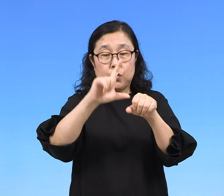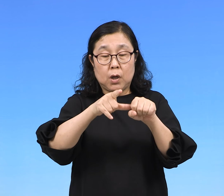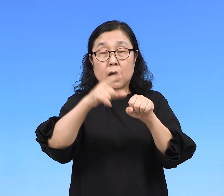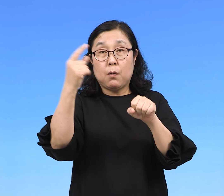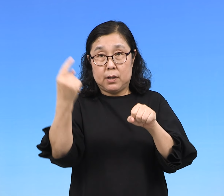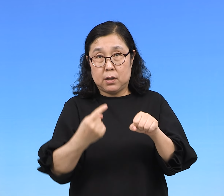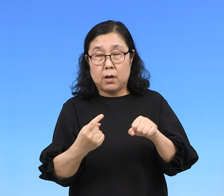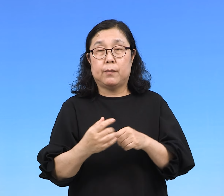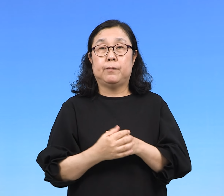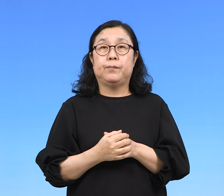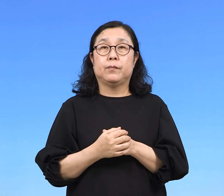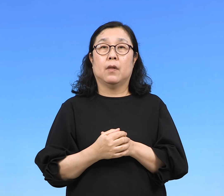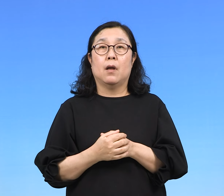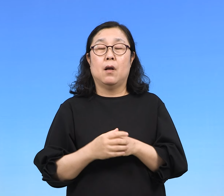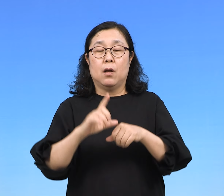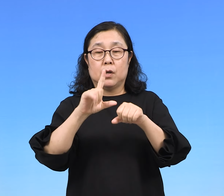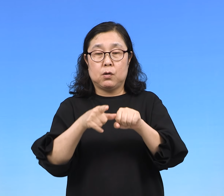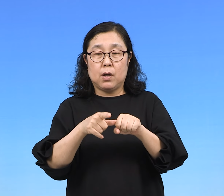온 겁니다.